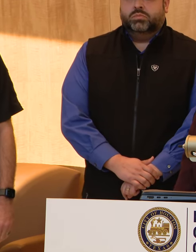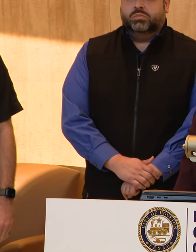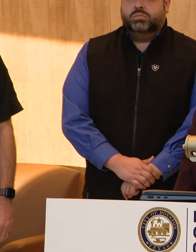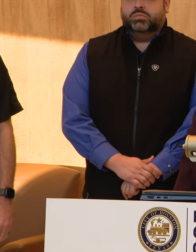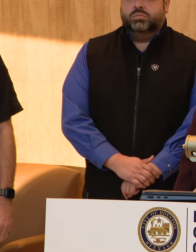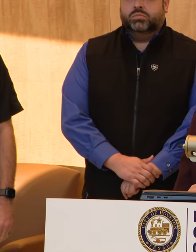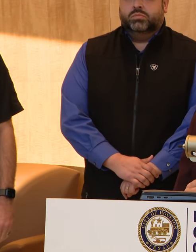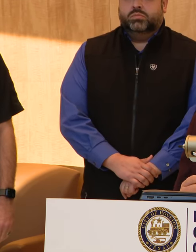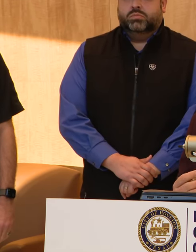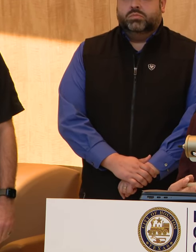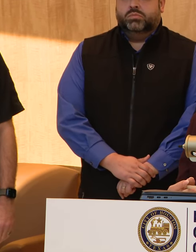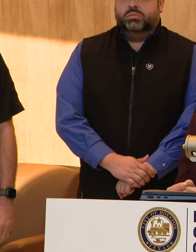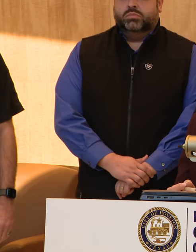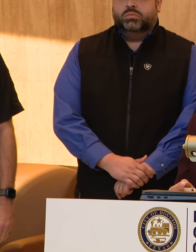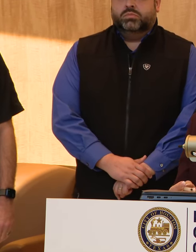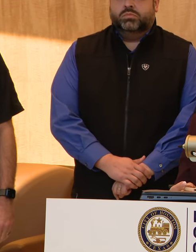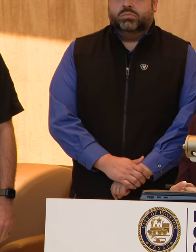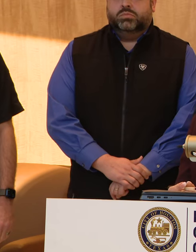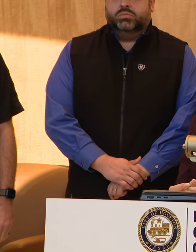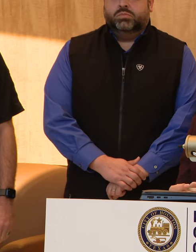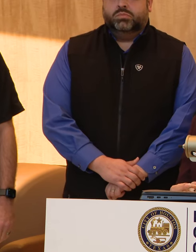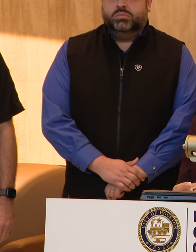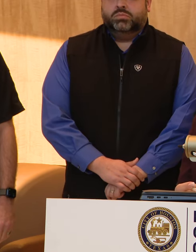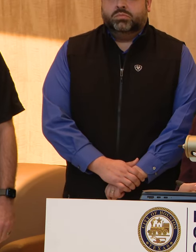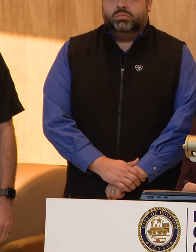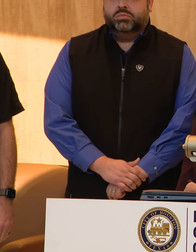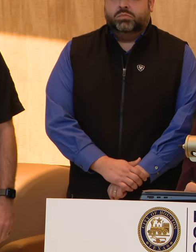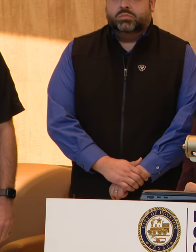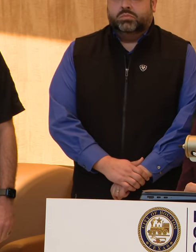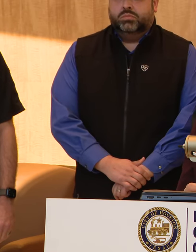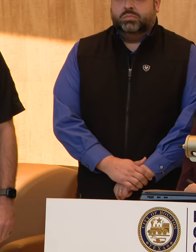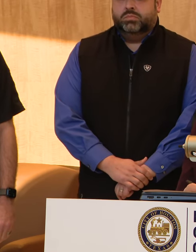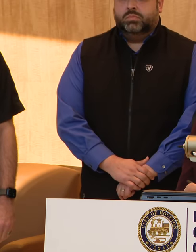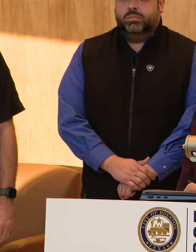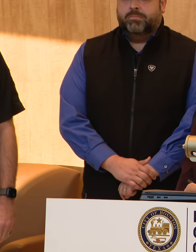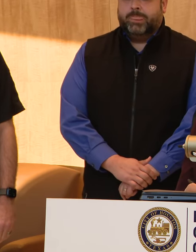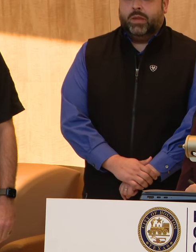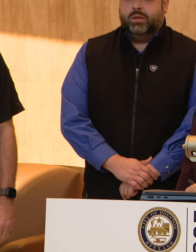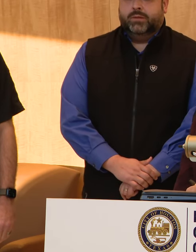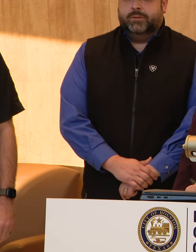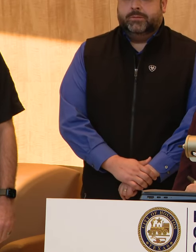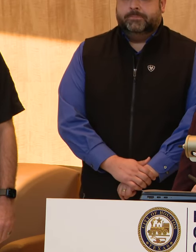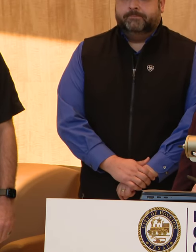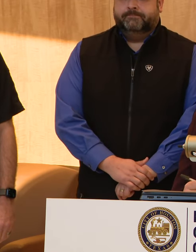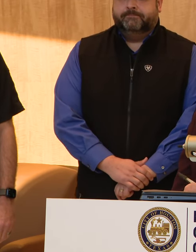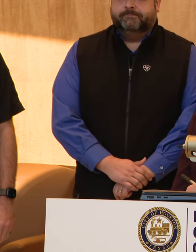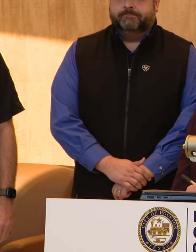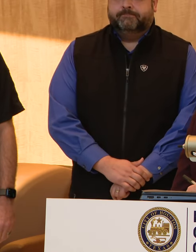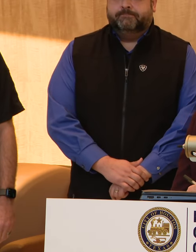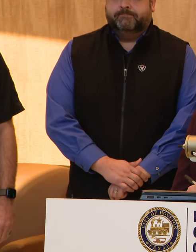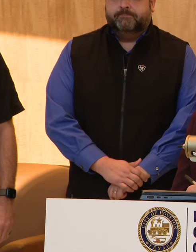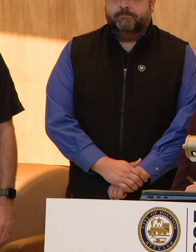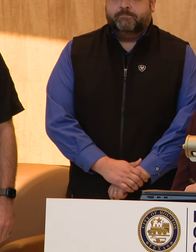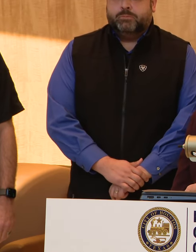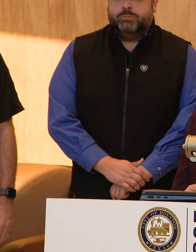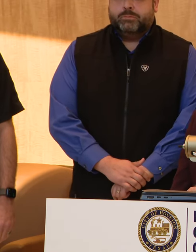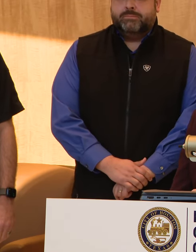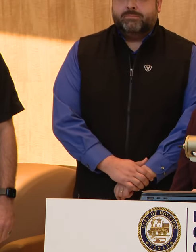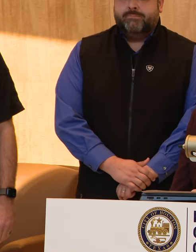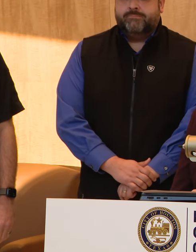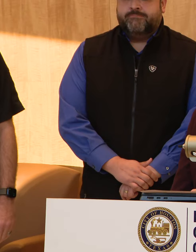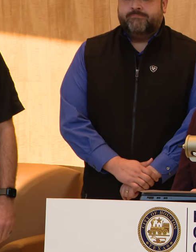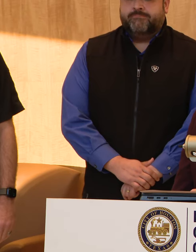noche. Después de eso, si necesitan ir a un centro de calentamiento, pueden hablar al 311 y alguien podrá ir a